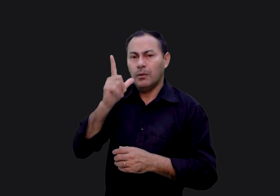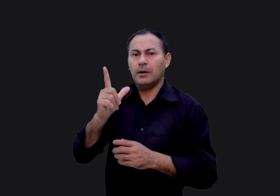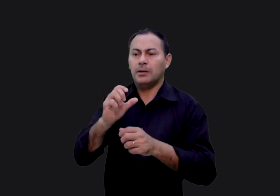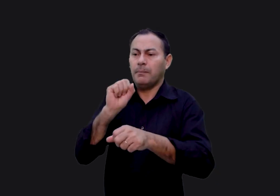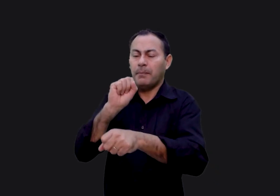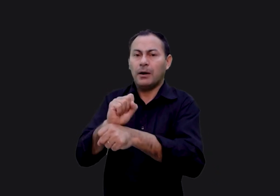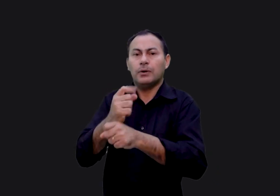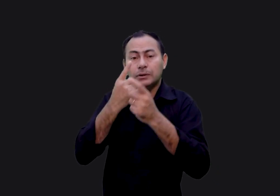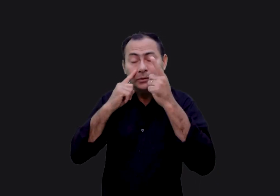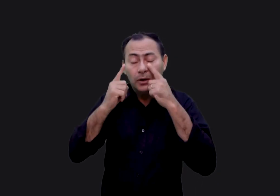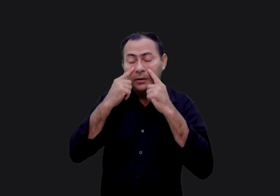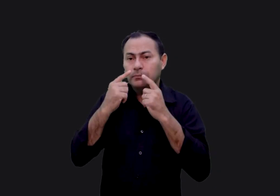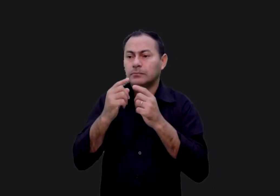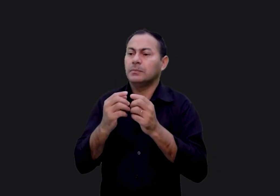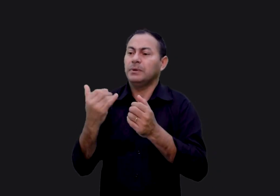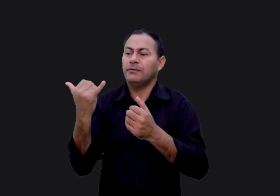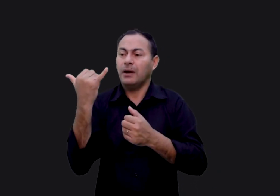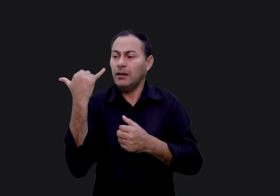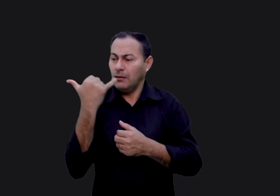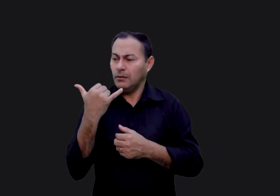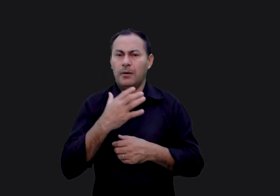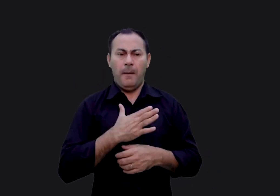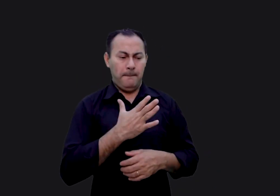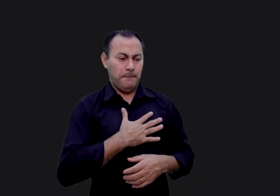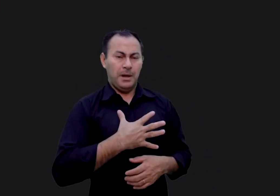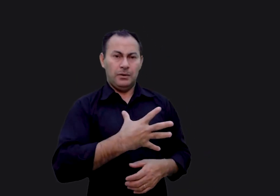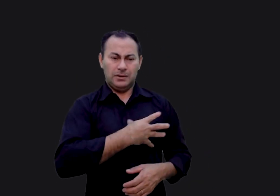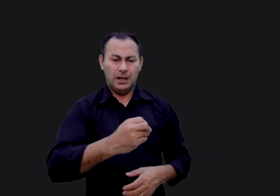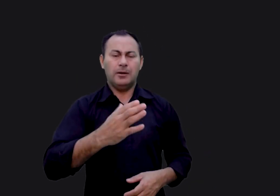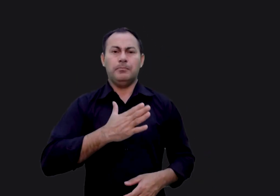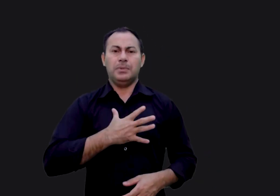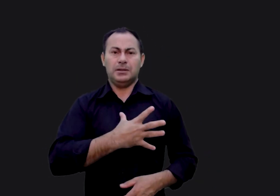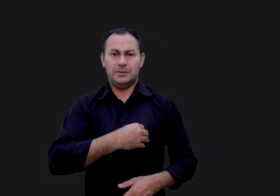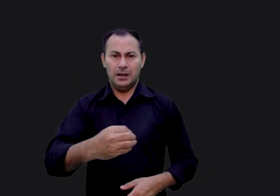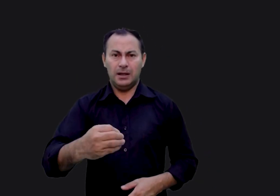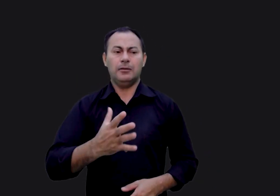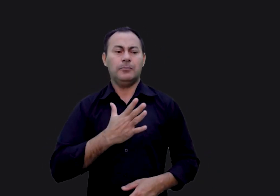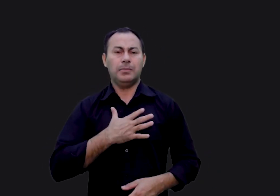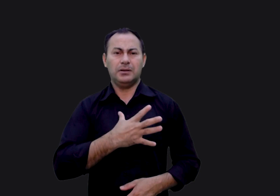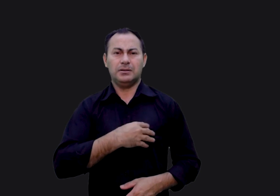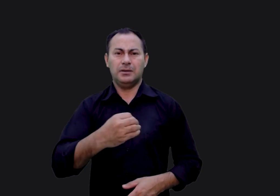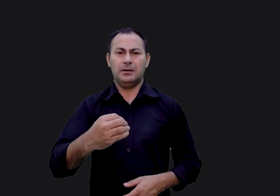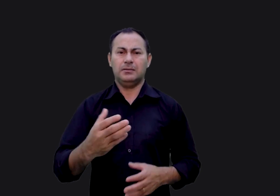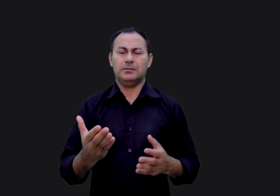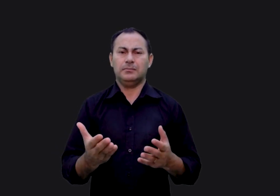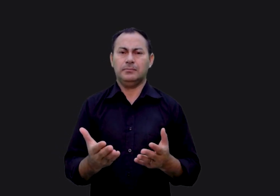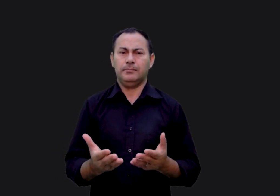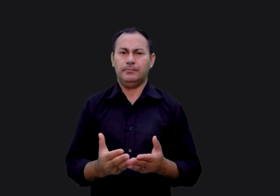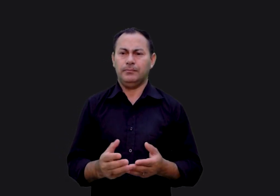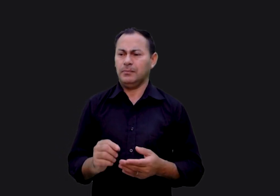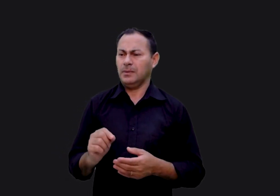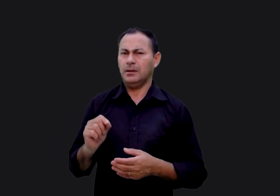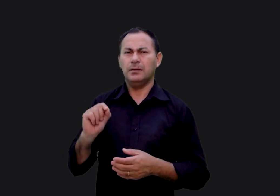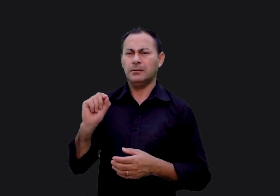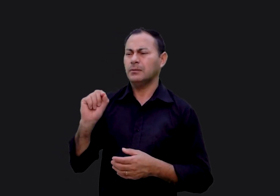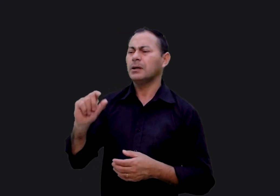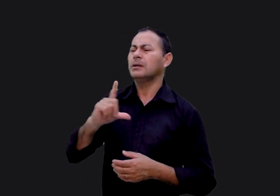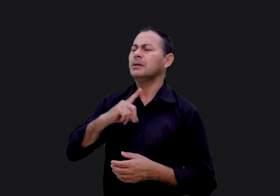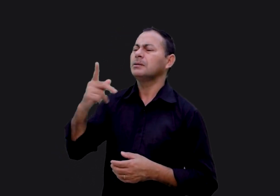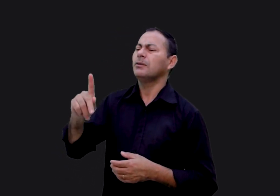conseguiu controlar o choro, me disse, meus filhos, meus filhos, meus filhos. O que tem os teus filhos?